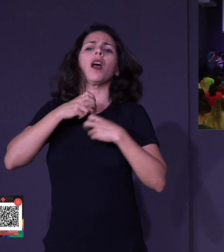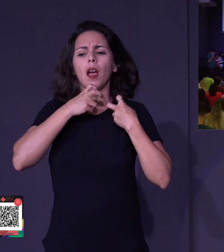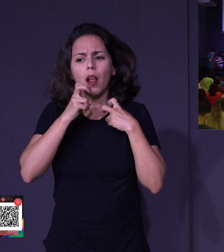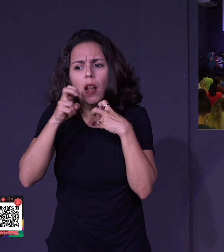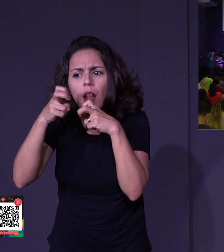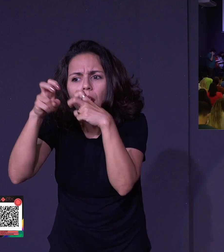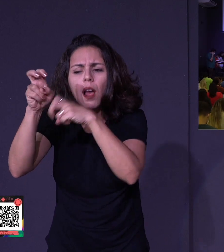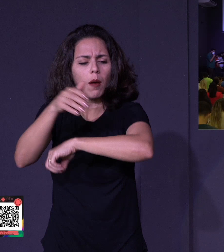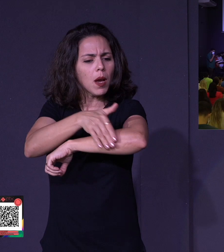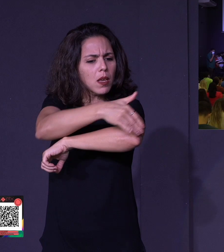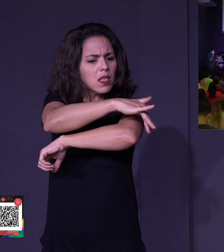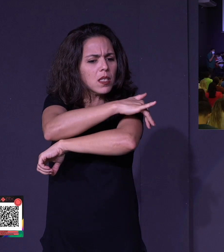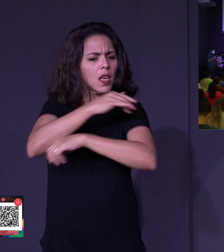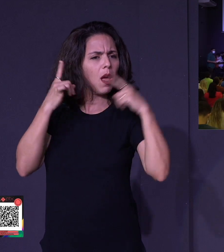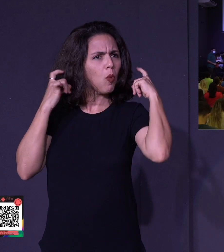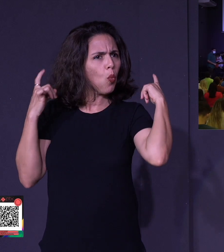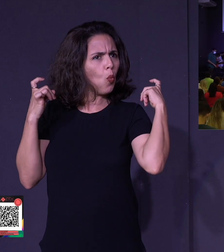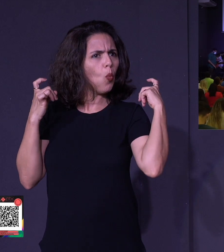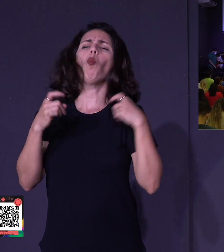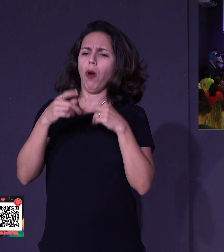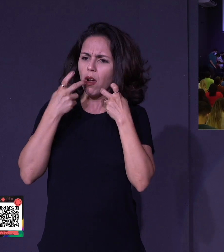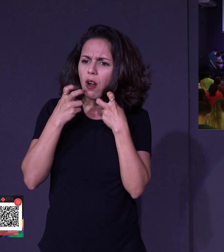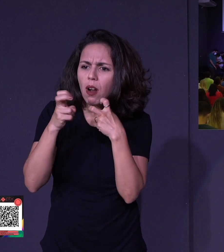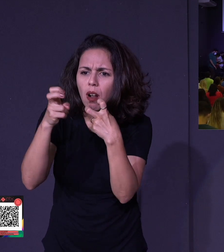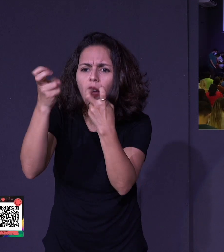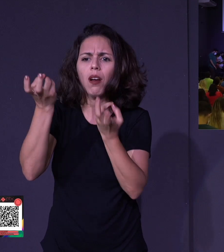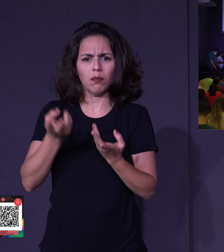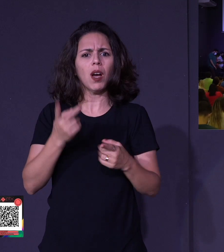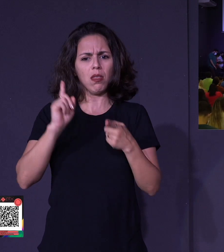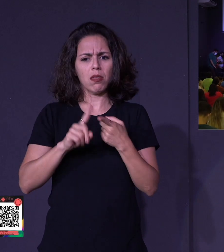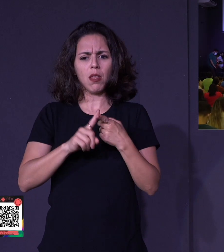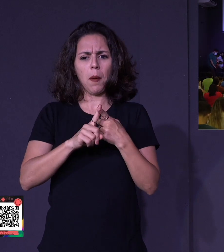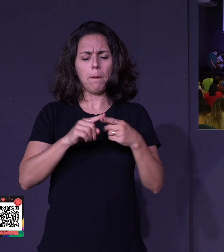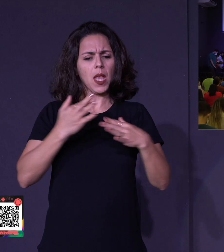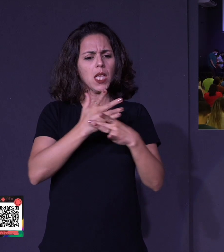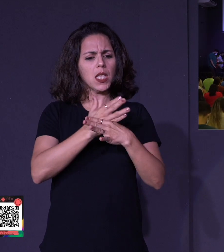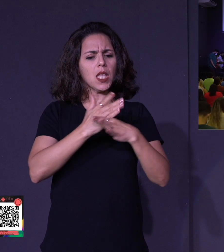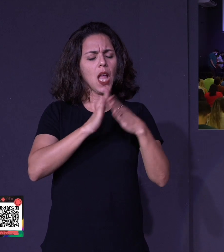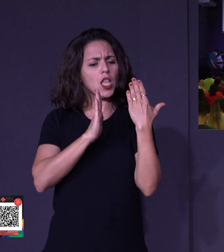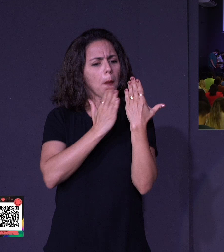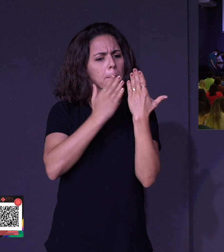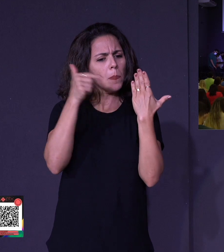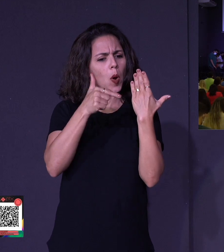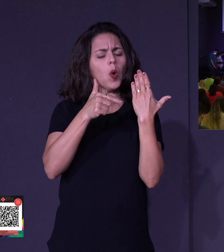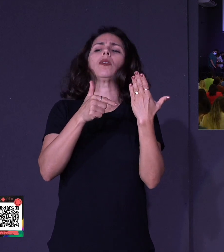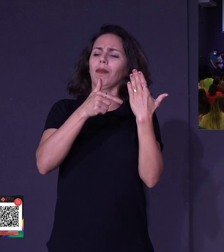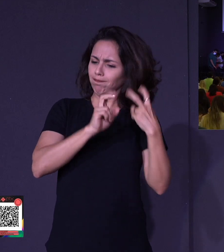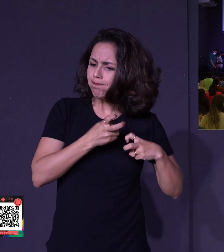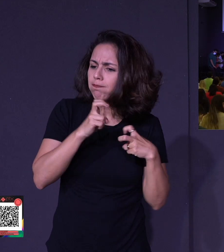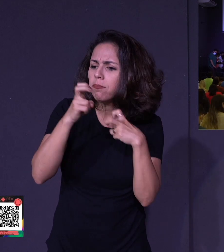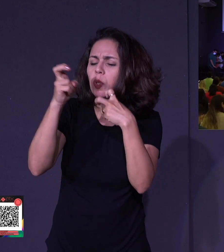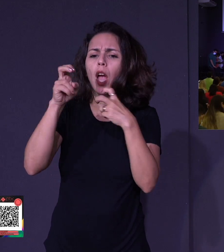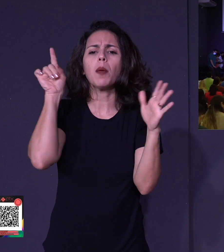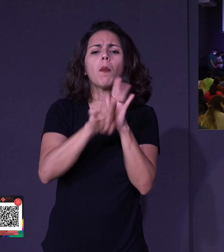clama. E nas portas da cidade faz o seu discurso. E ela diz: até quando vocês